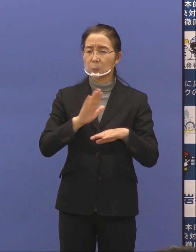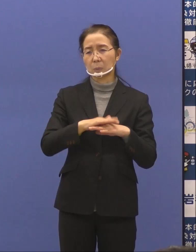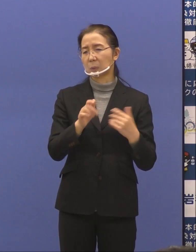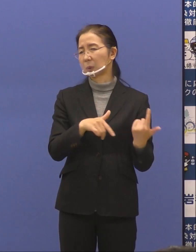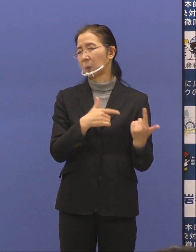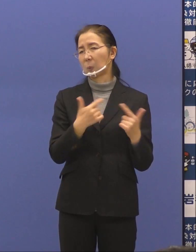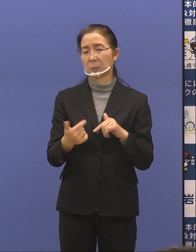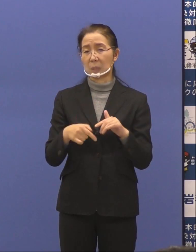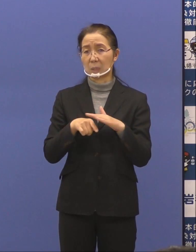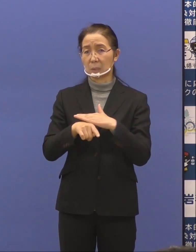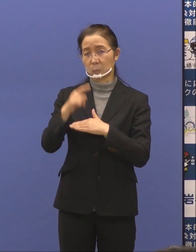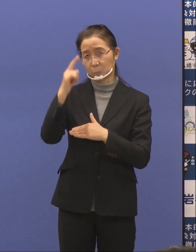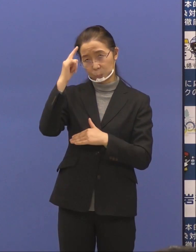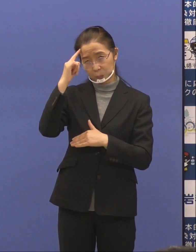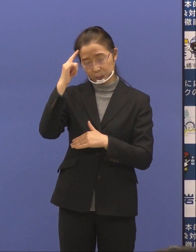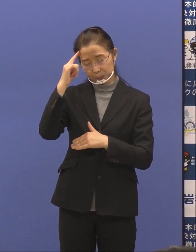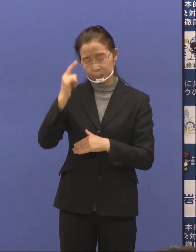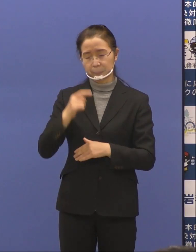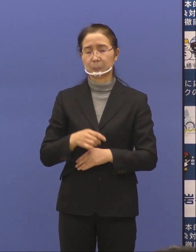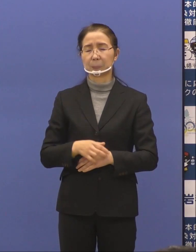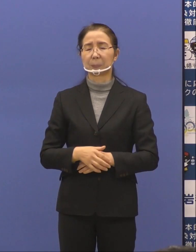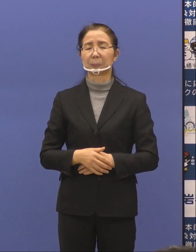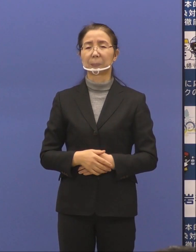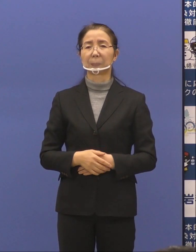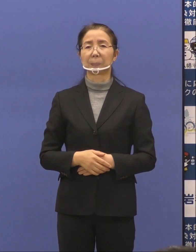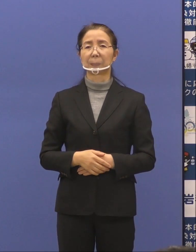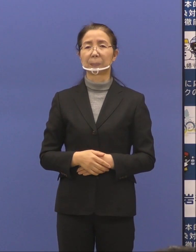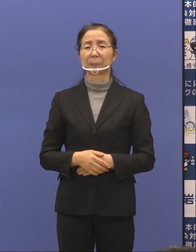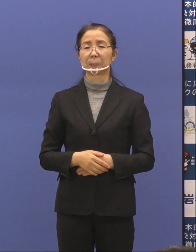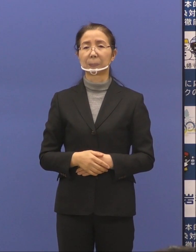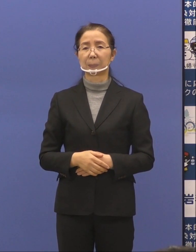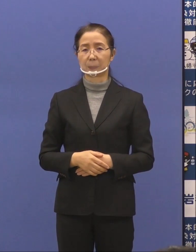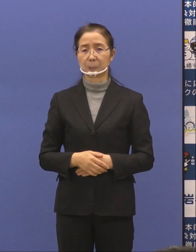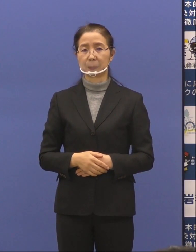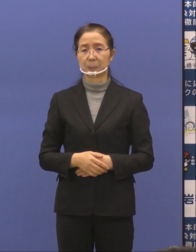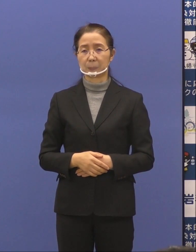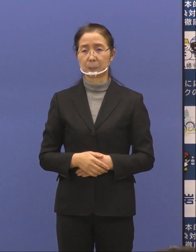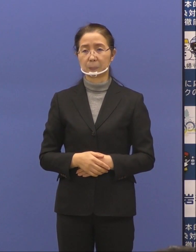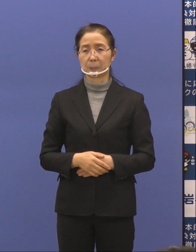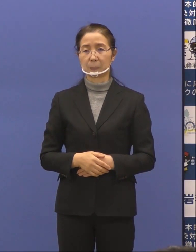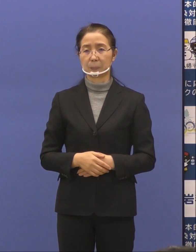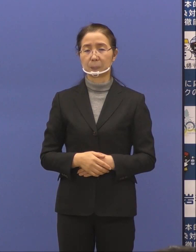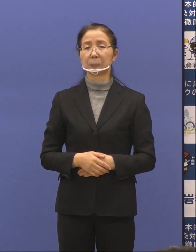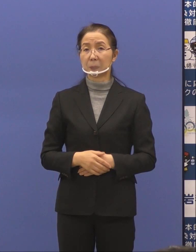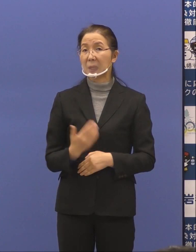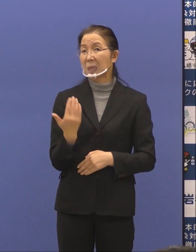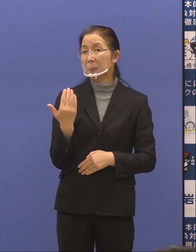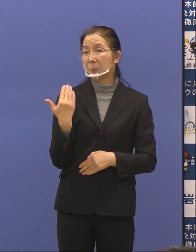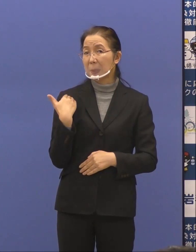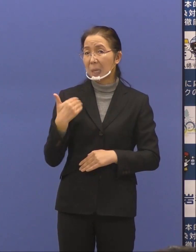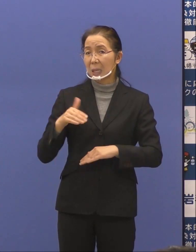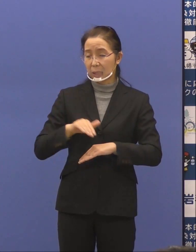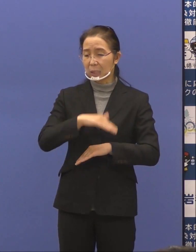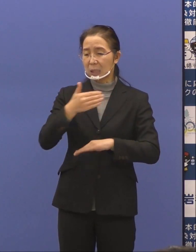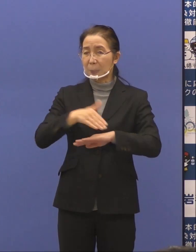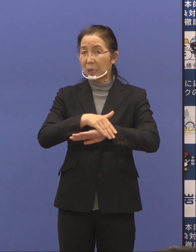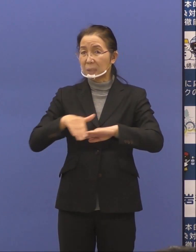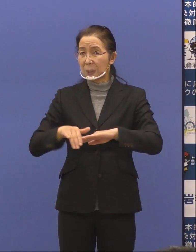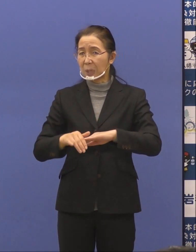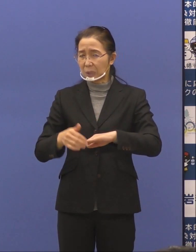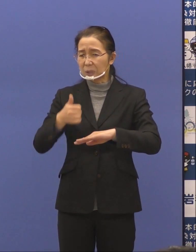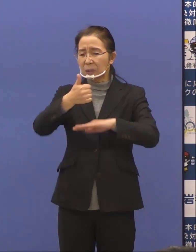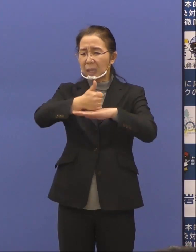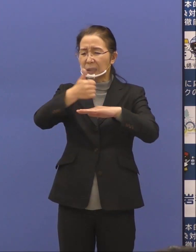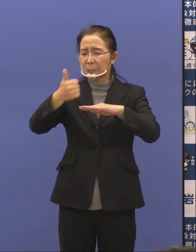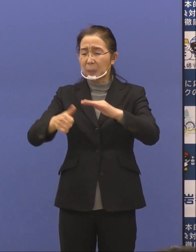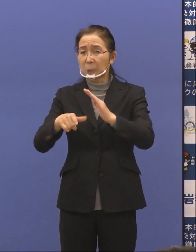れということだと思います。 はい、その以前もありました、山際経済再生担当大臣の時もそう